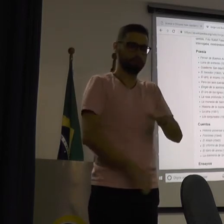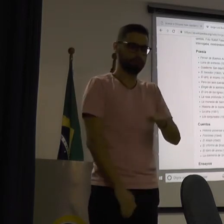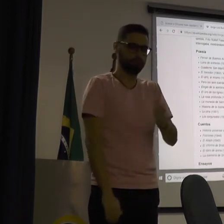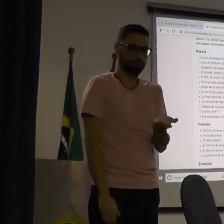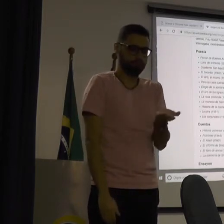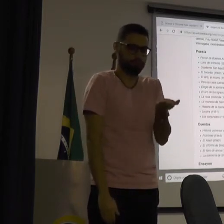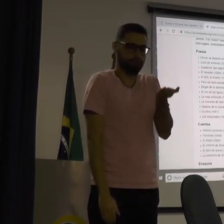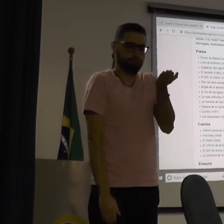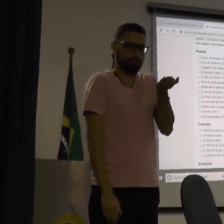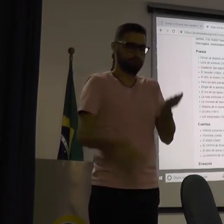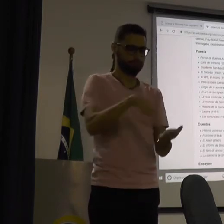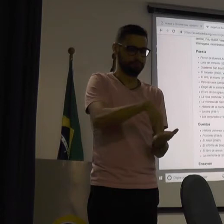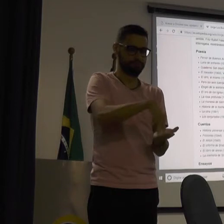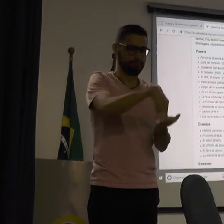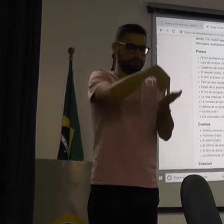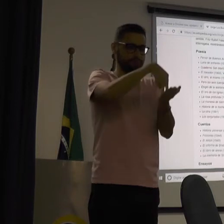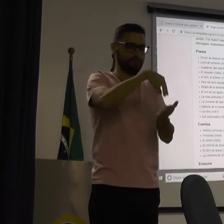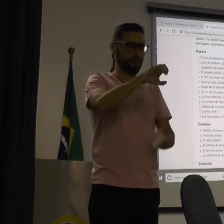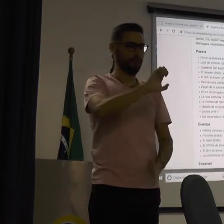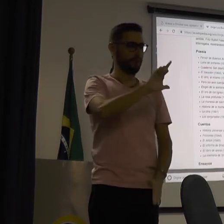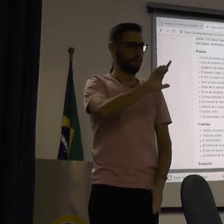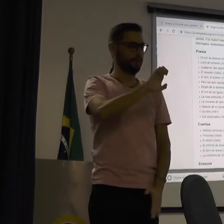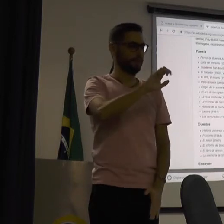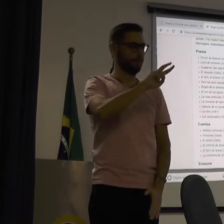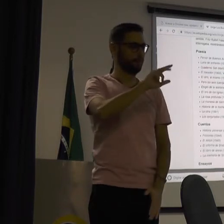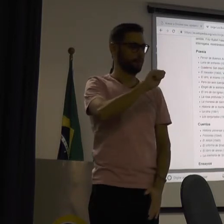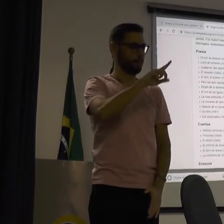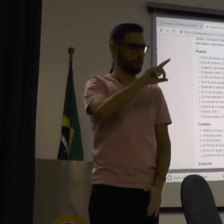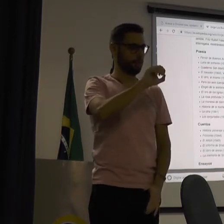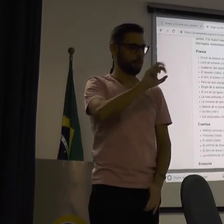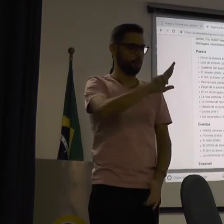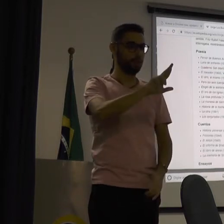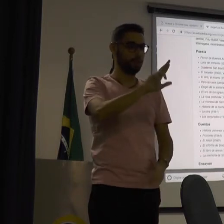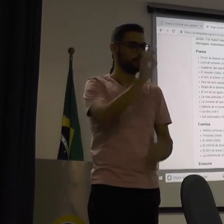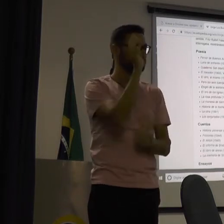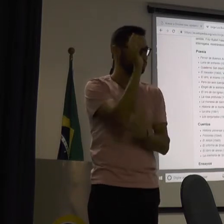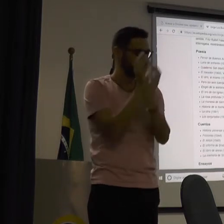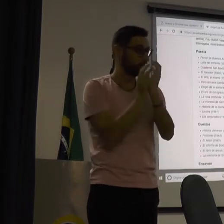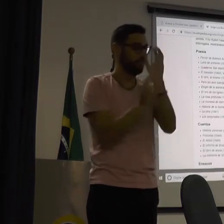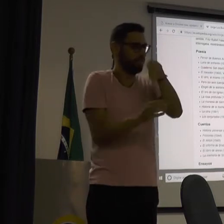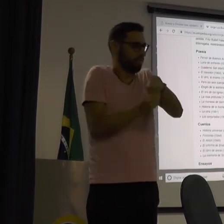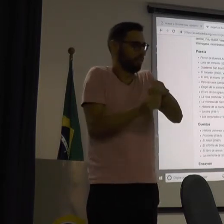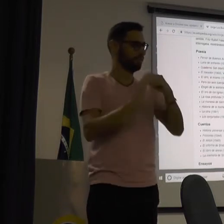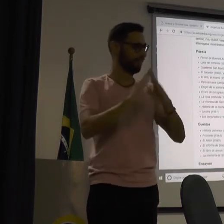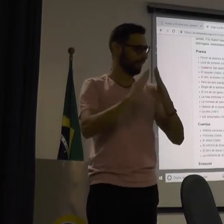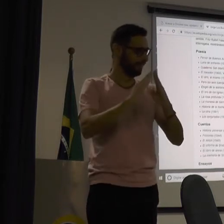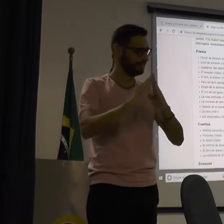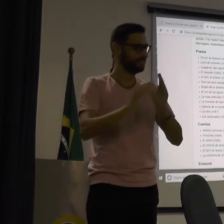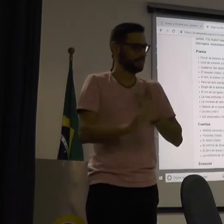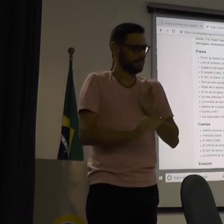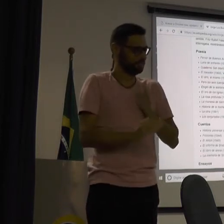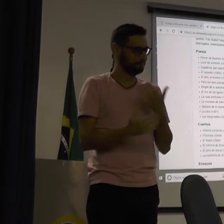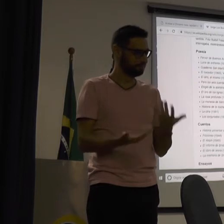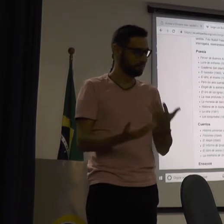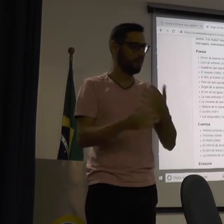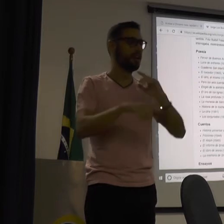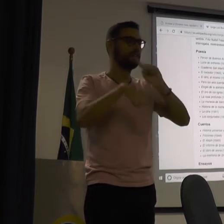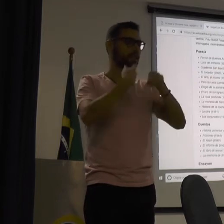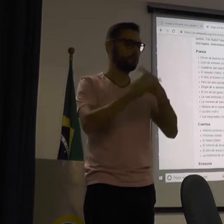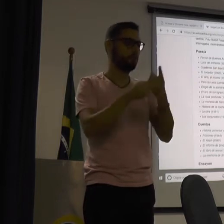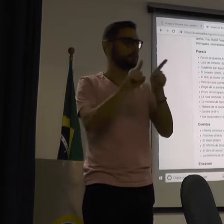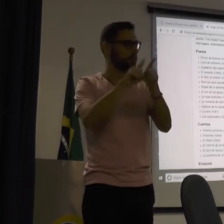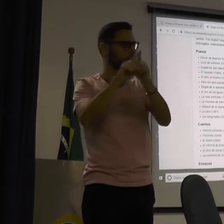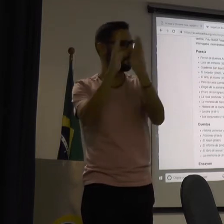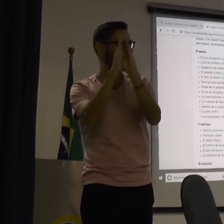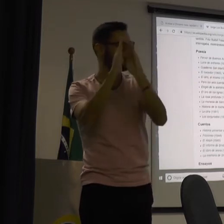Casares. E eles trabalhavam todo dia, eles jantavam, iam para a biblioteca, iam escrever muita